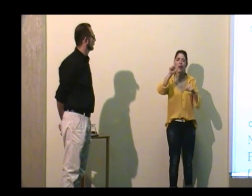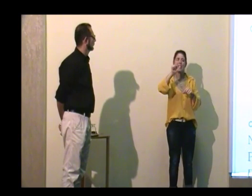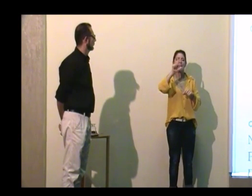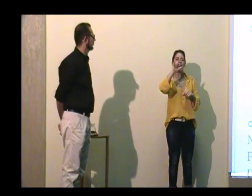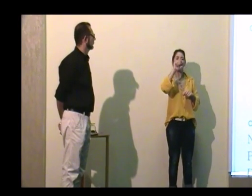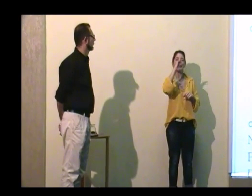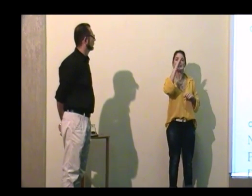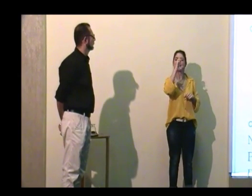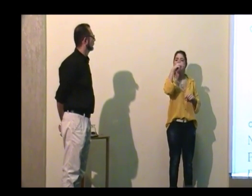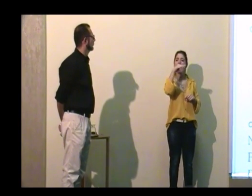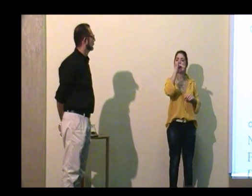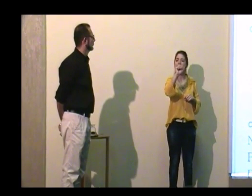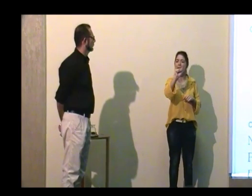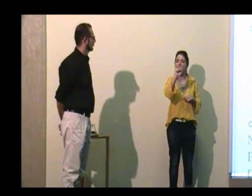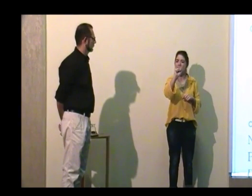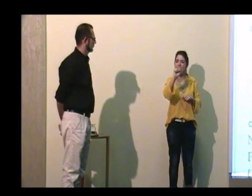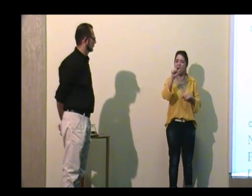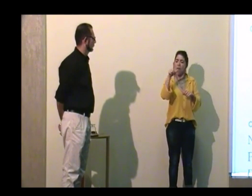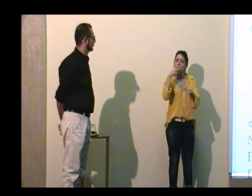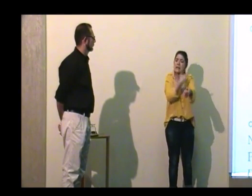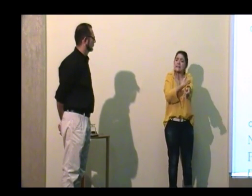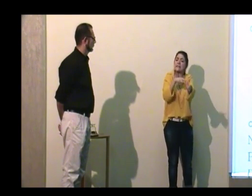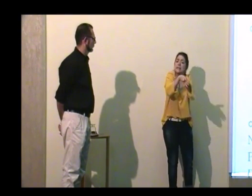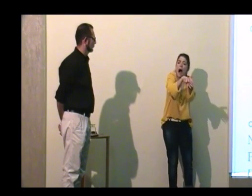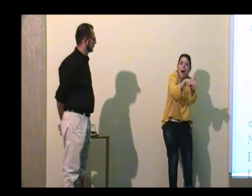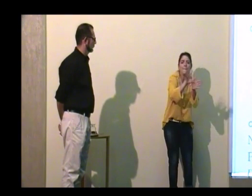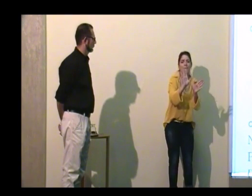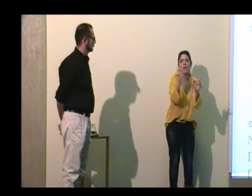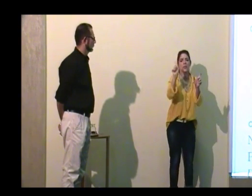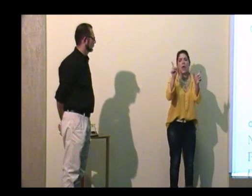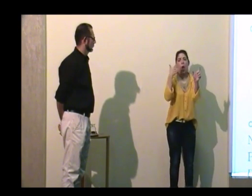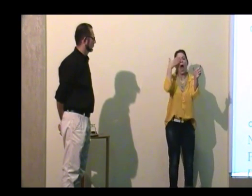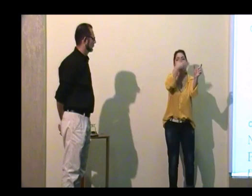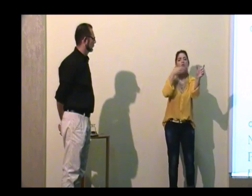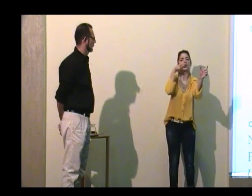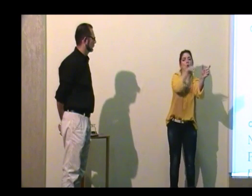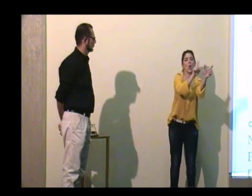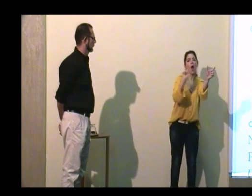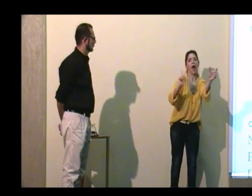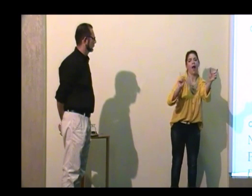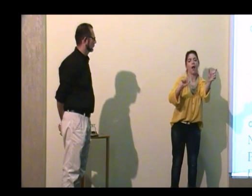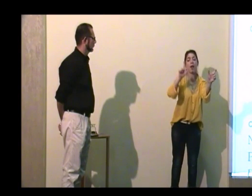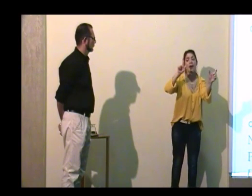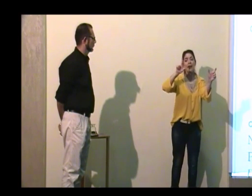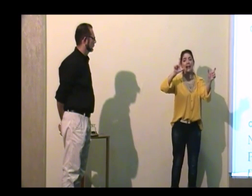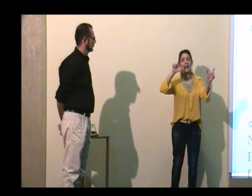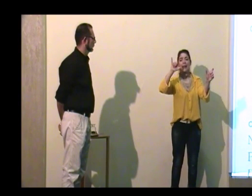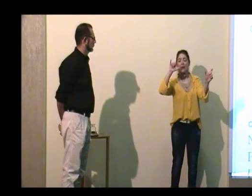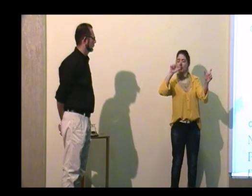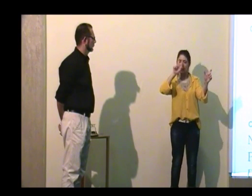Se você vai ao laboratório, vai fazer um exame de glicemia.